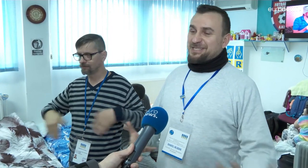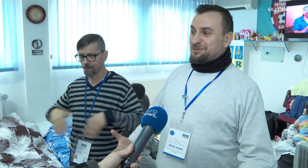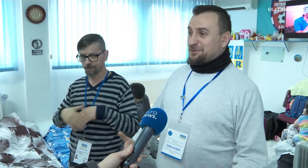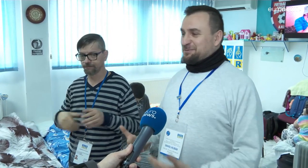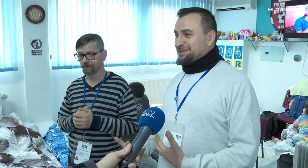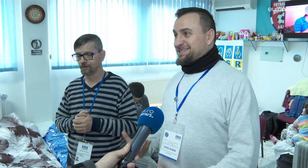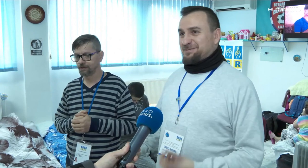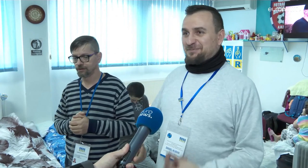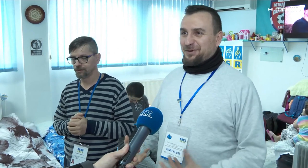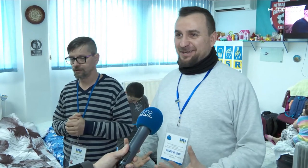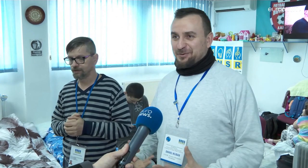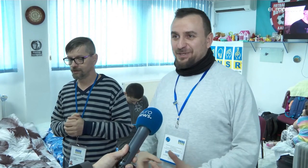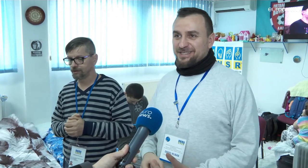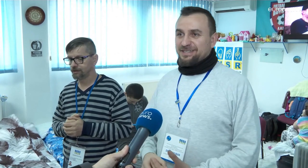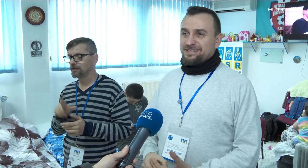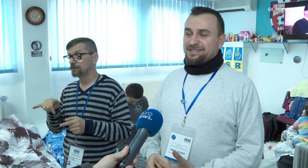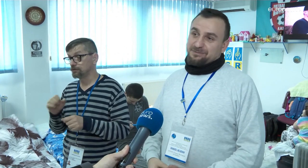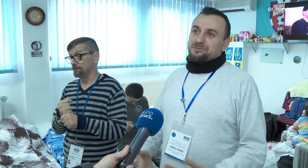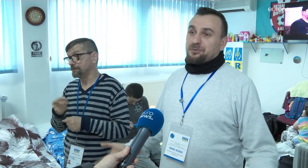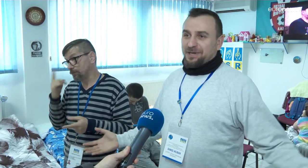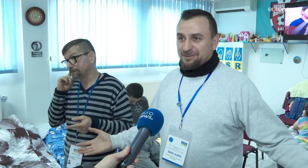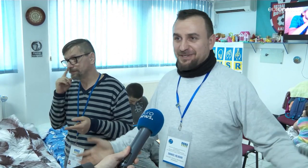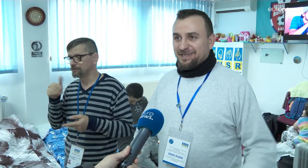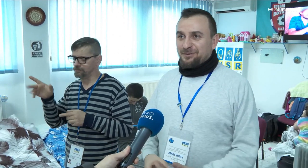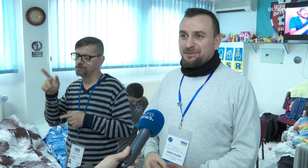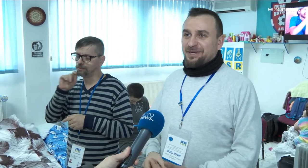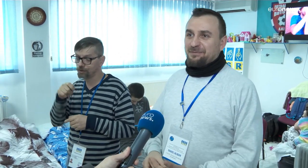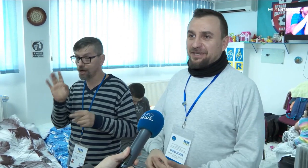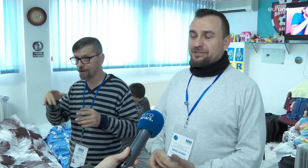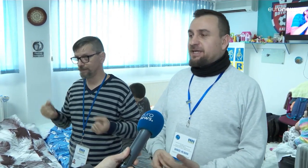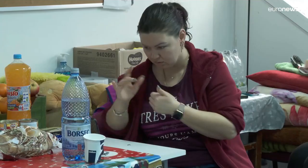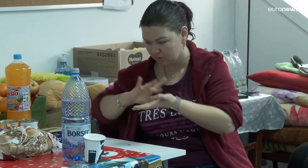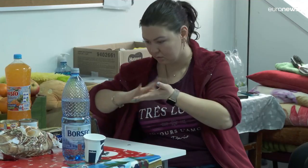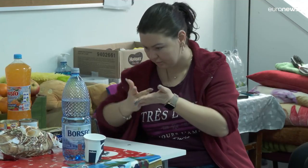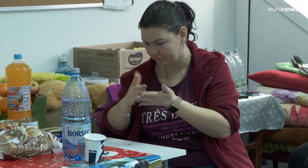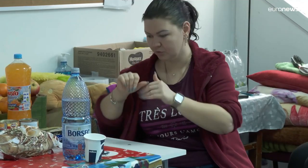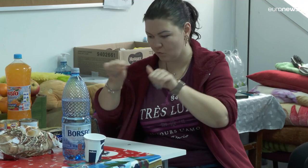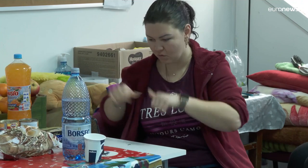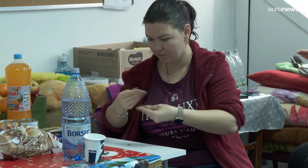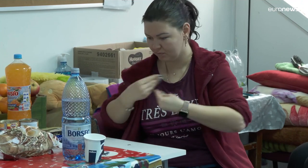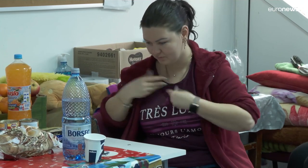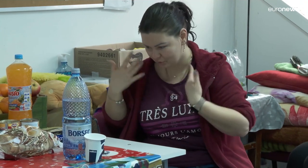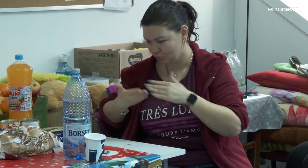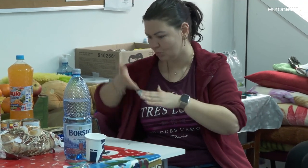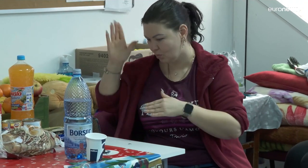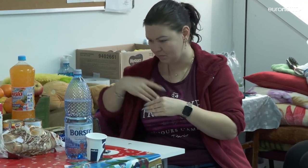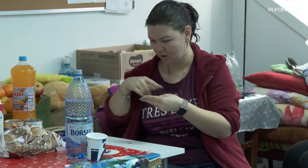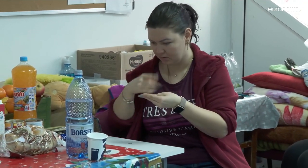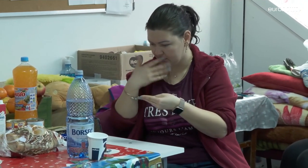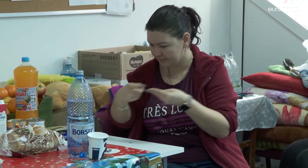nos quedamos aquí, explica el presidente de la Asociación Nacional de Sordos de Botoshani. Los voluntarios alojan a 13 refugiados sordos,